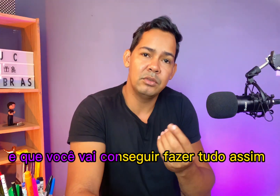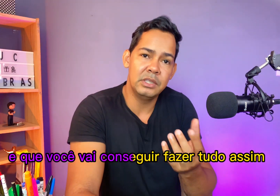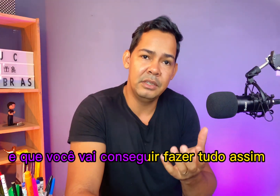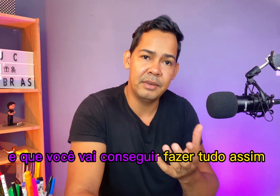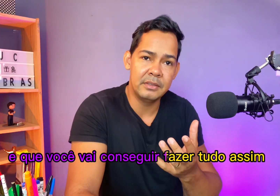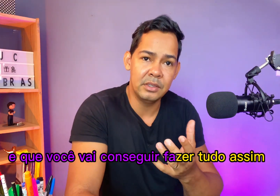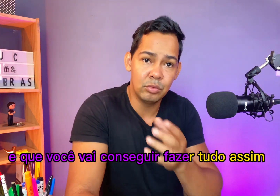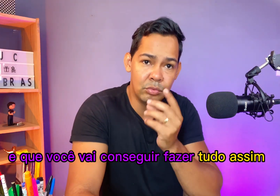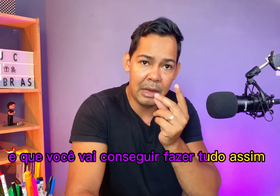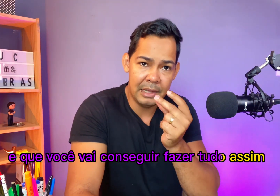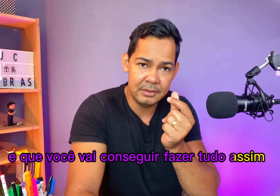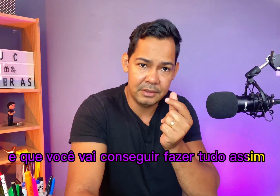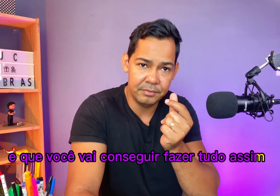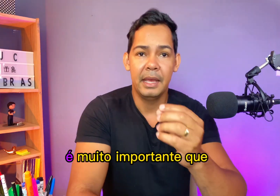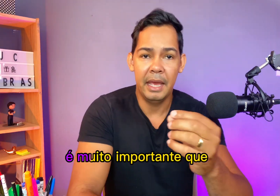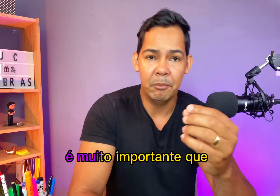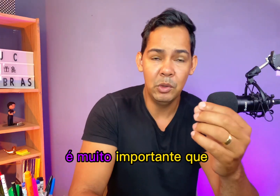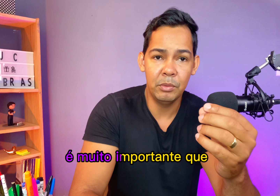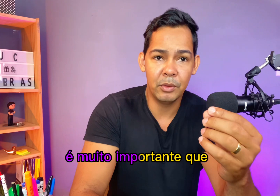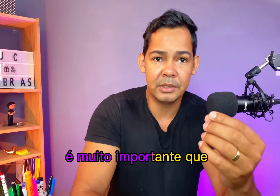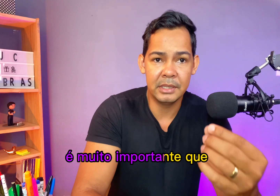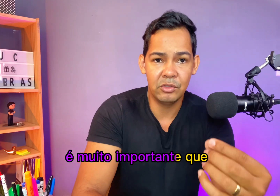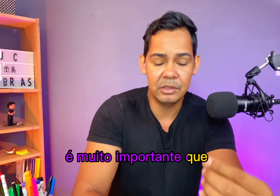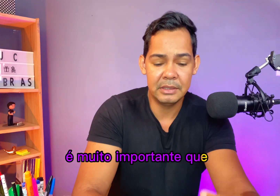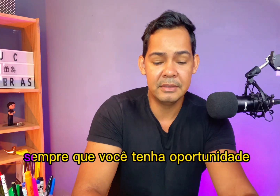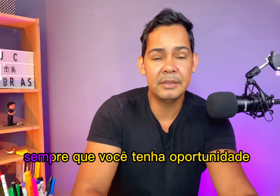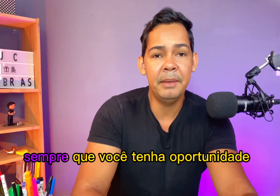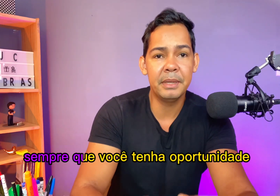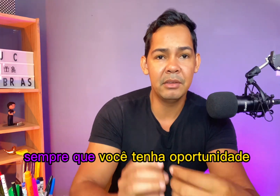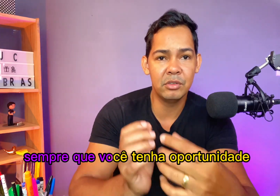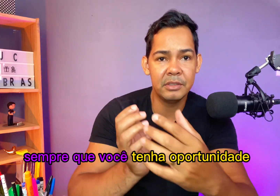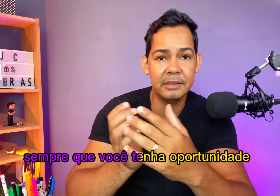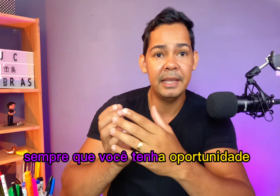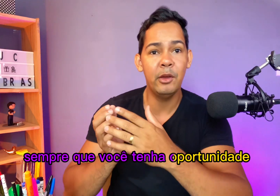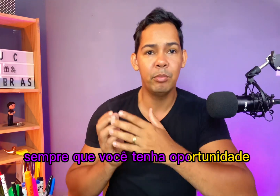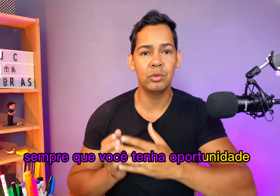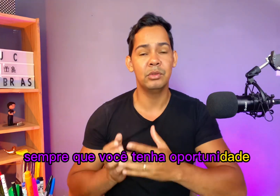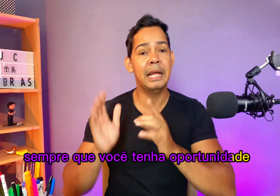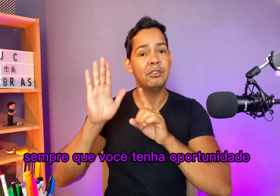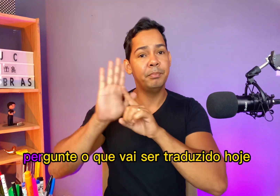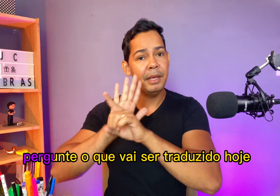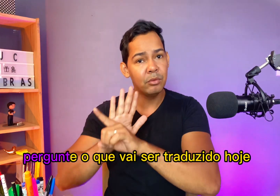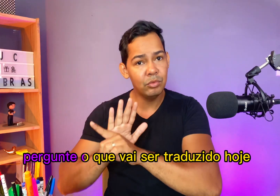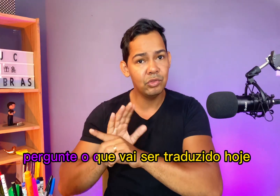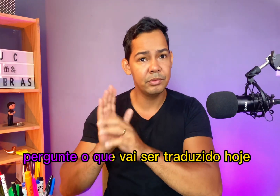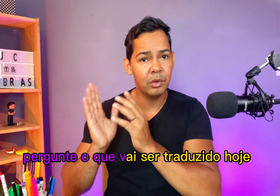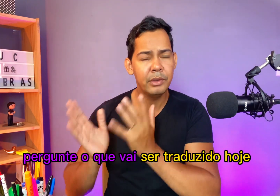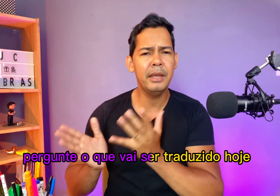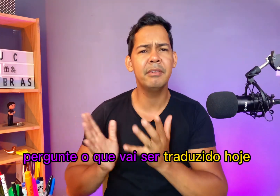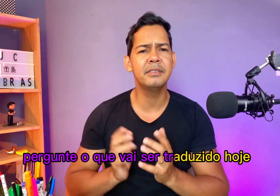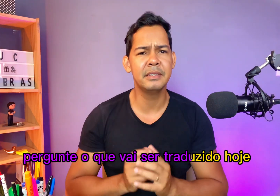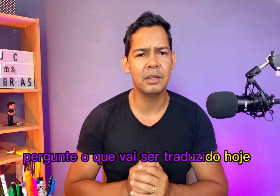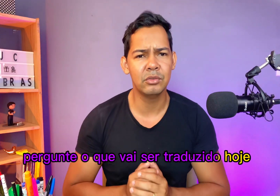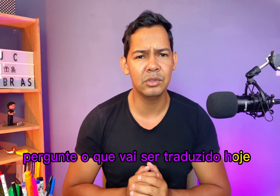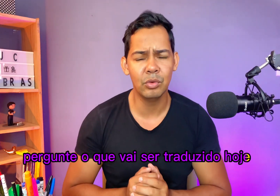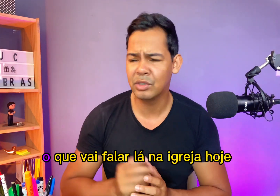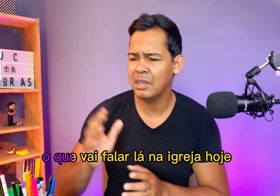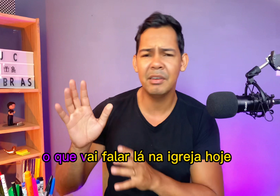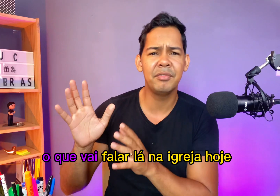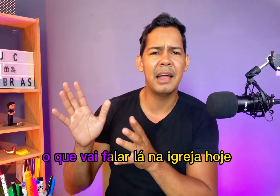conseguir fazer tudo assim. É muito importante que sempre que você tenha a oportunidade, pergunte o que vai ser traduzido hoje, o que vai falar